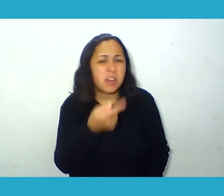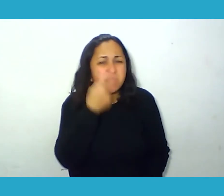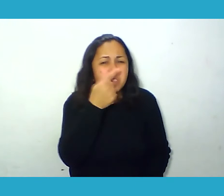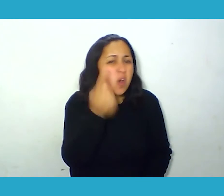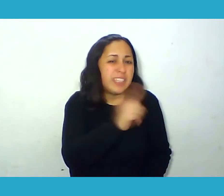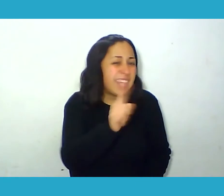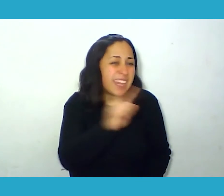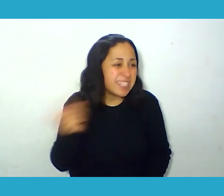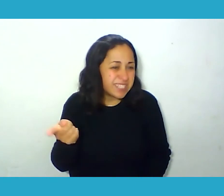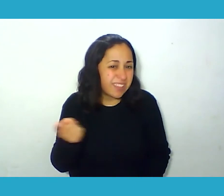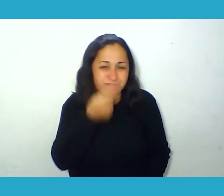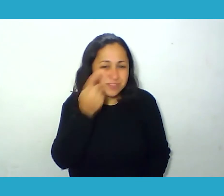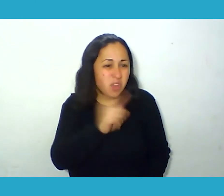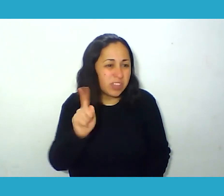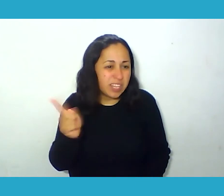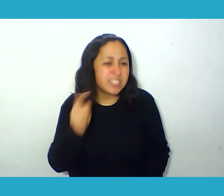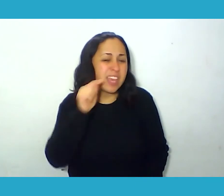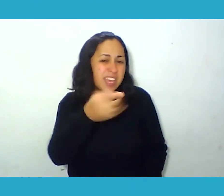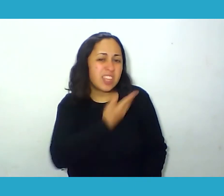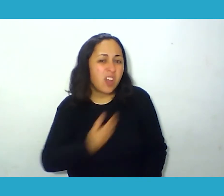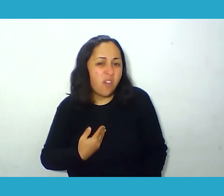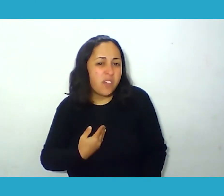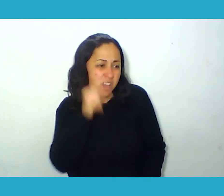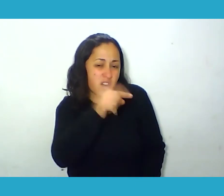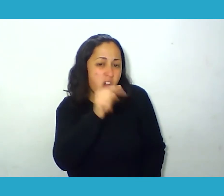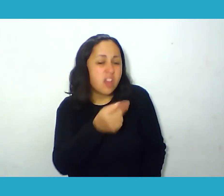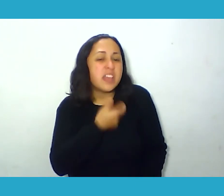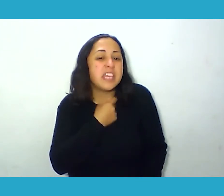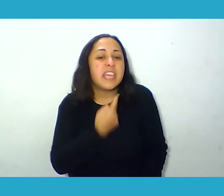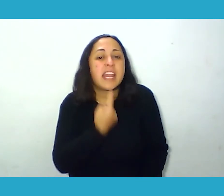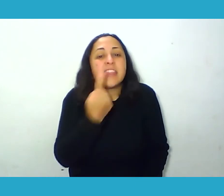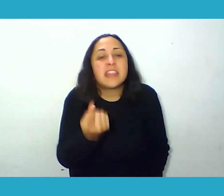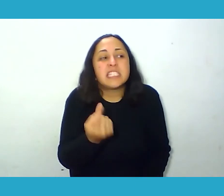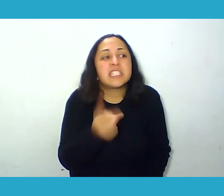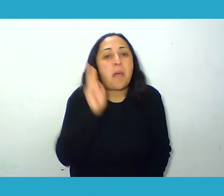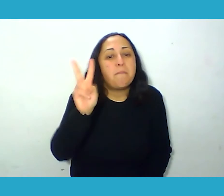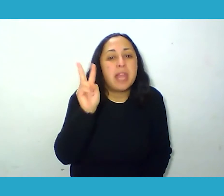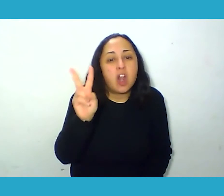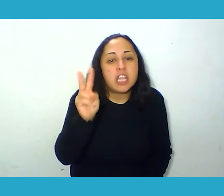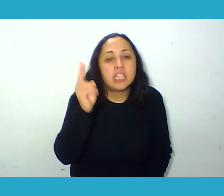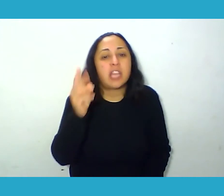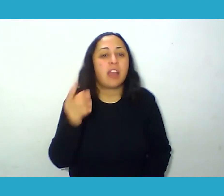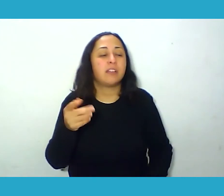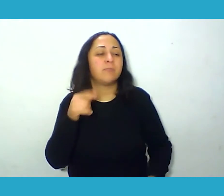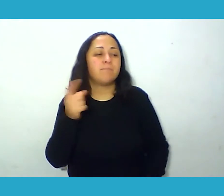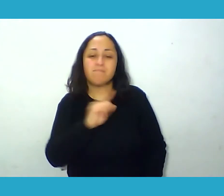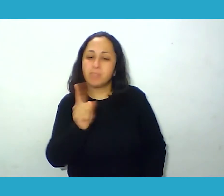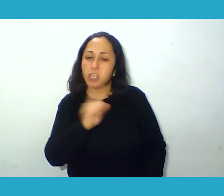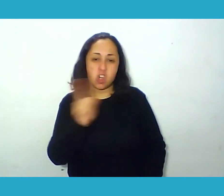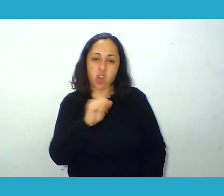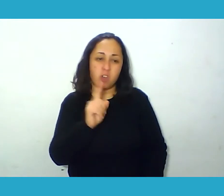funcionarios de la cartera económica de este gobierno, que pretende decir que es peronista justicialista, pero